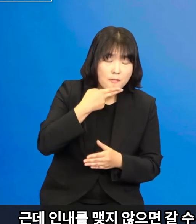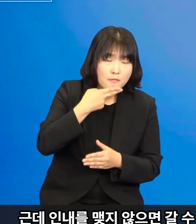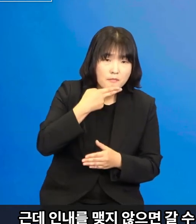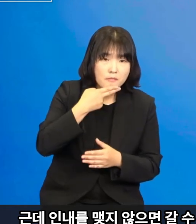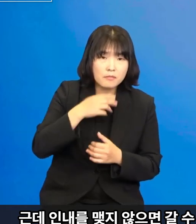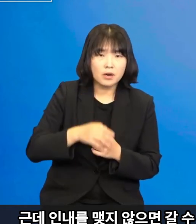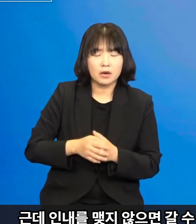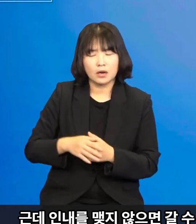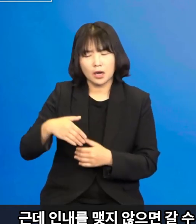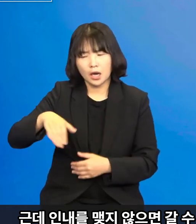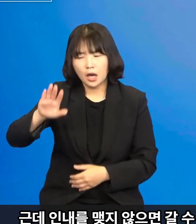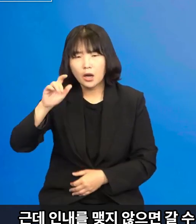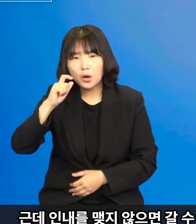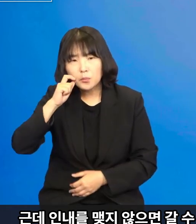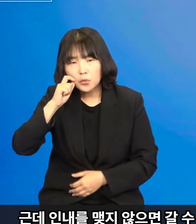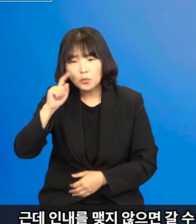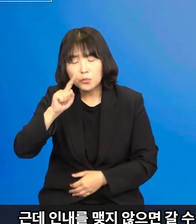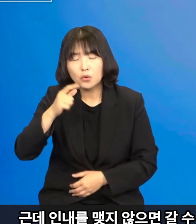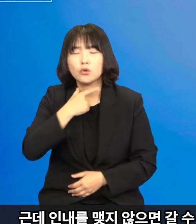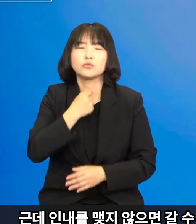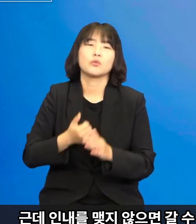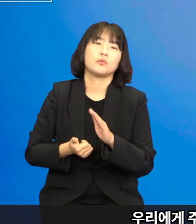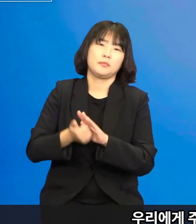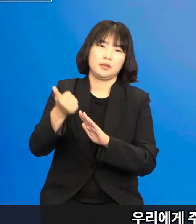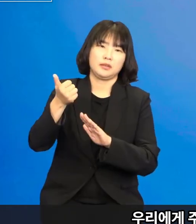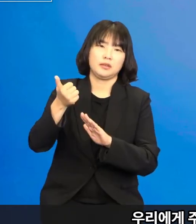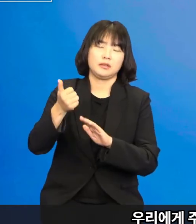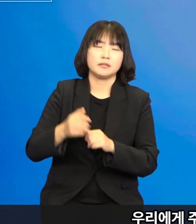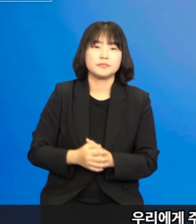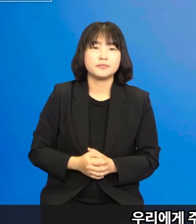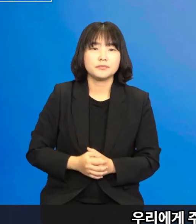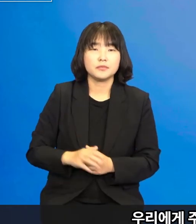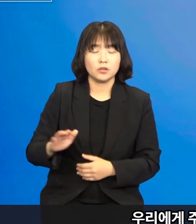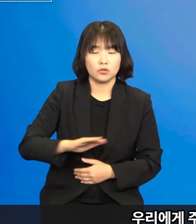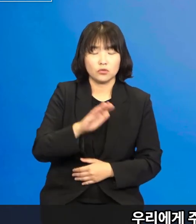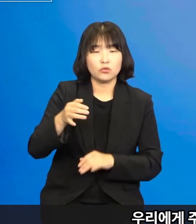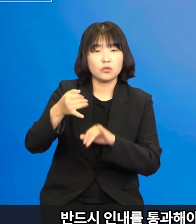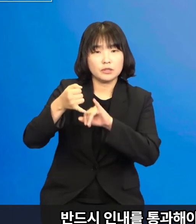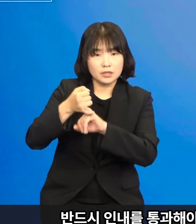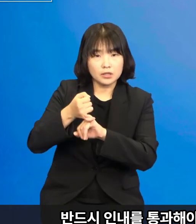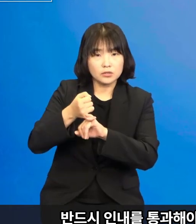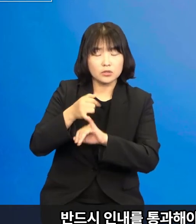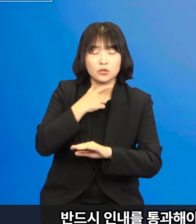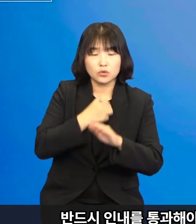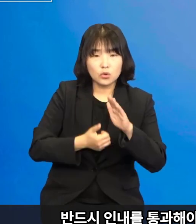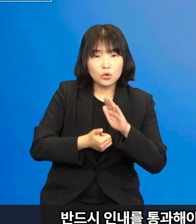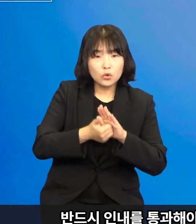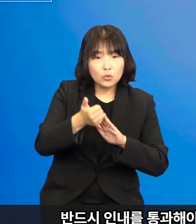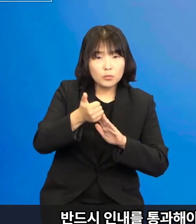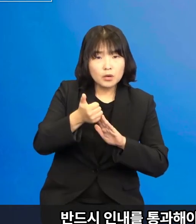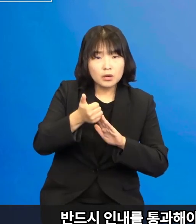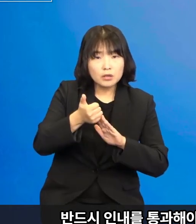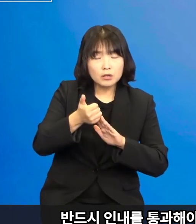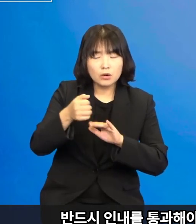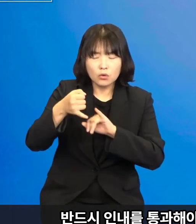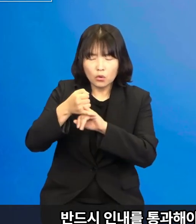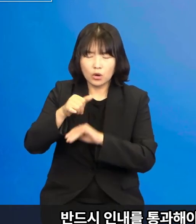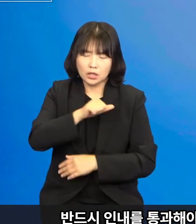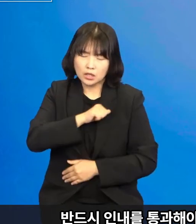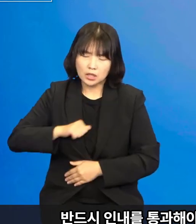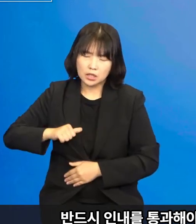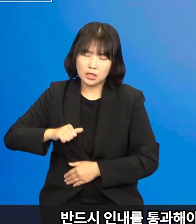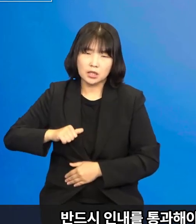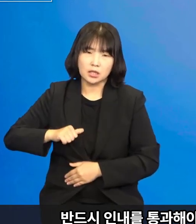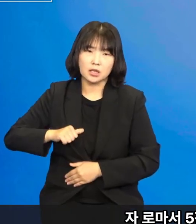없는 게 바로 소망이라고 하는 것입니다. 우리가 주어진 약속의 소망은 반드시 인내를 통과해야 된다는